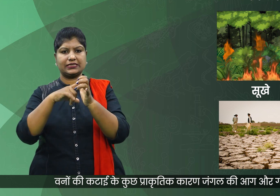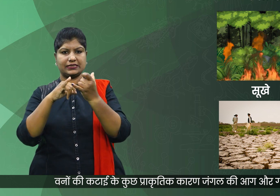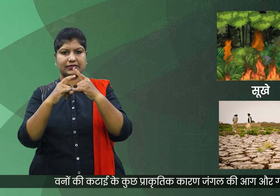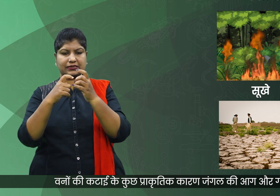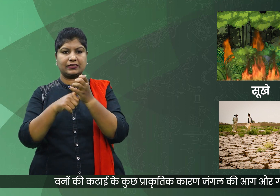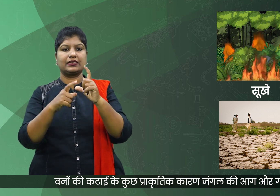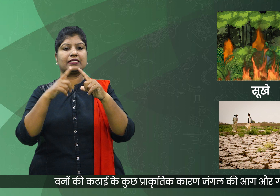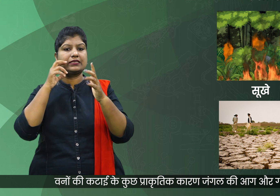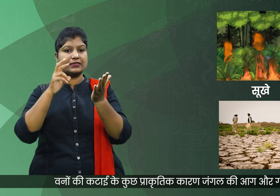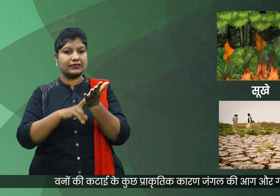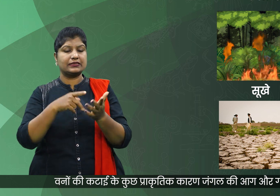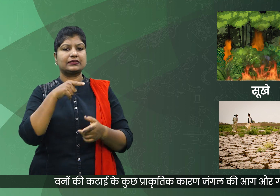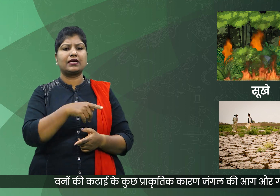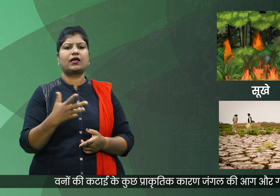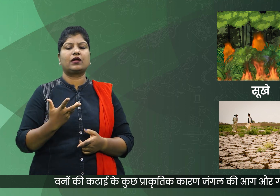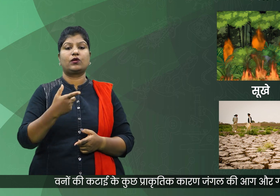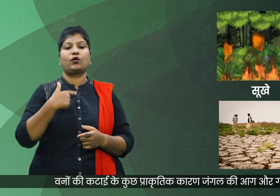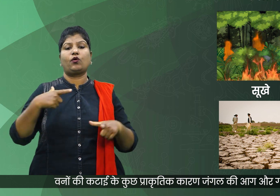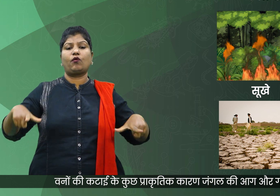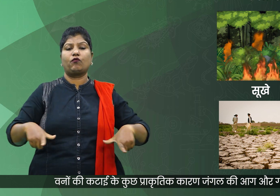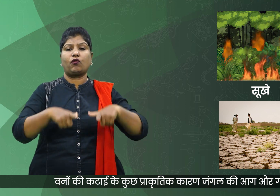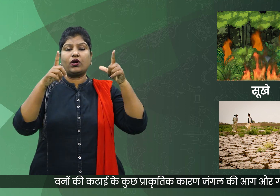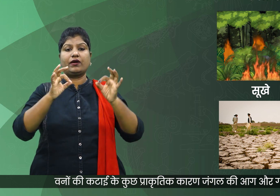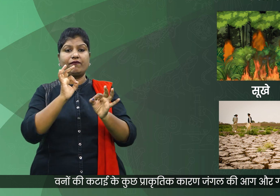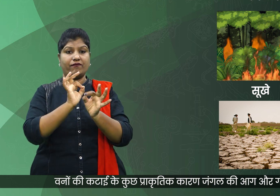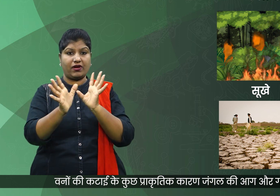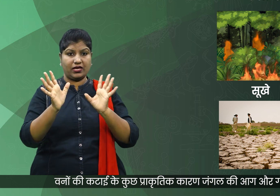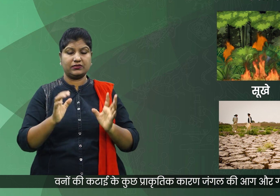है।